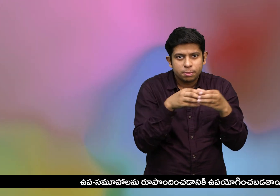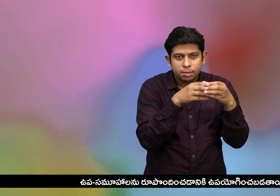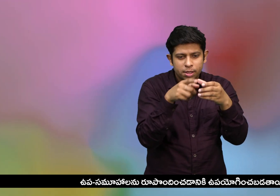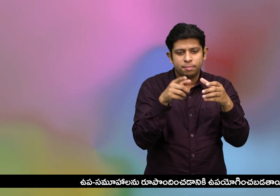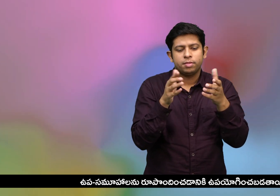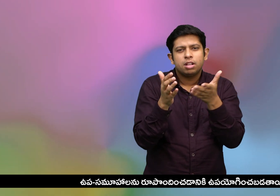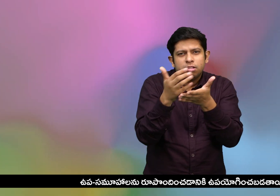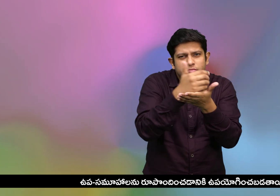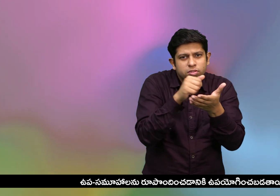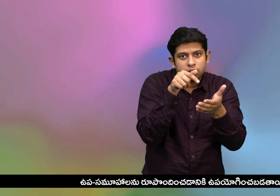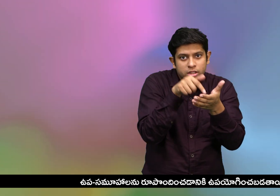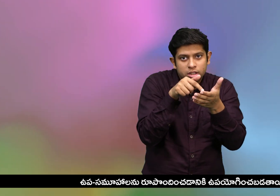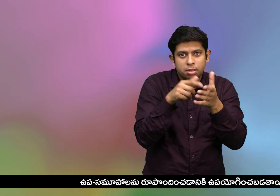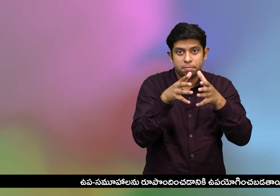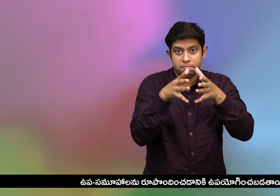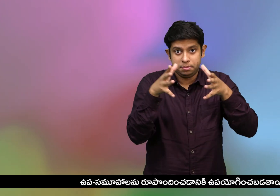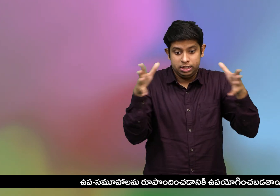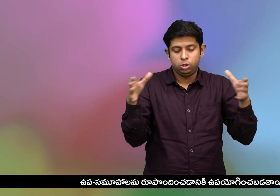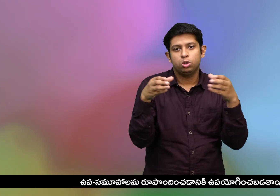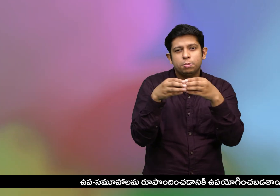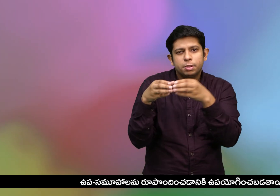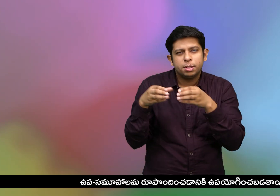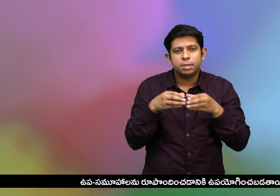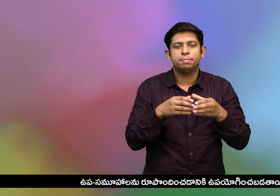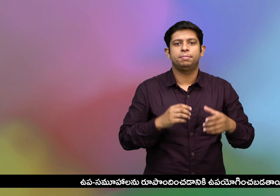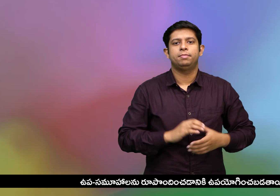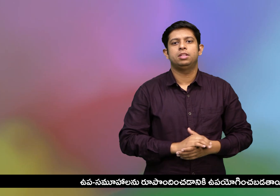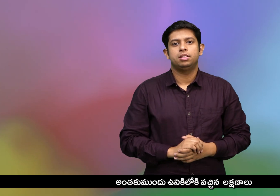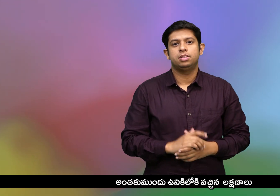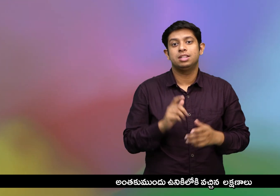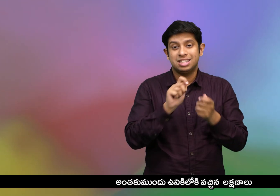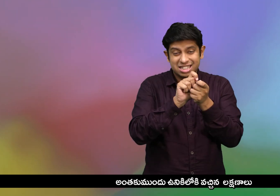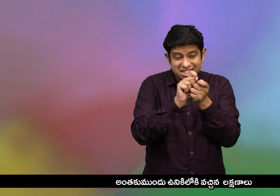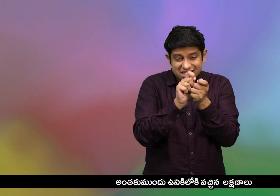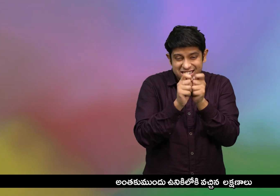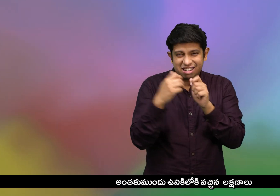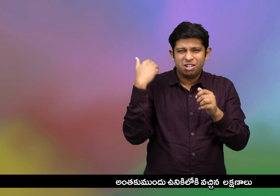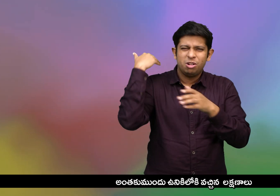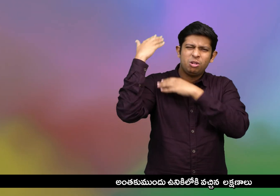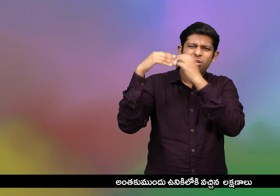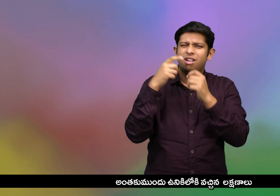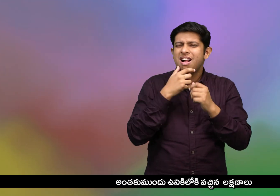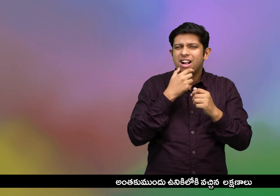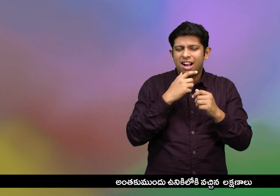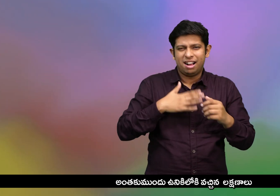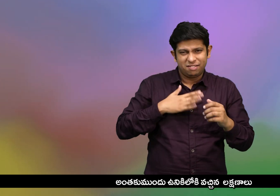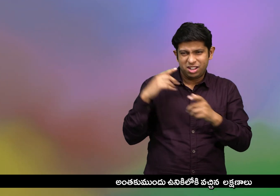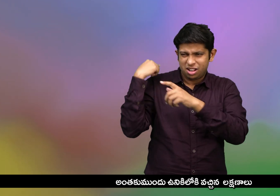ఉపసమూహాలను రూపొందించడానికి ఉపయోగించబడతాయి. అంతకు ముందు ఉనికిలోకి వచ్చిన లక్షణాలు